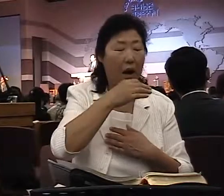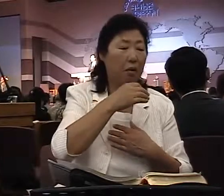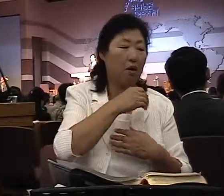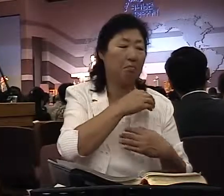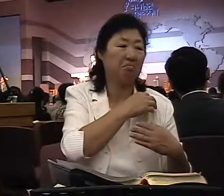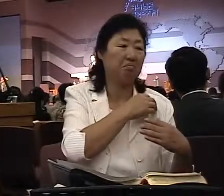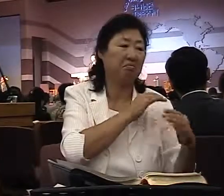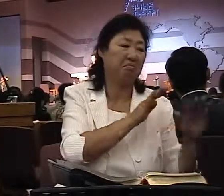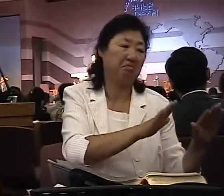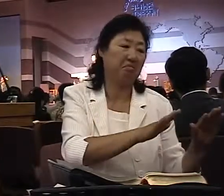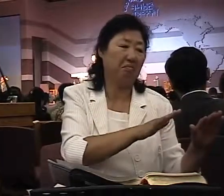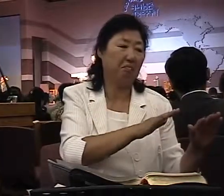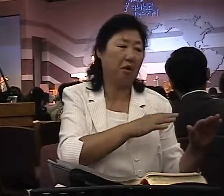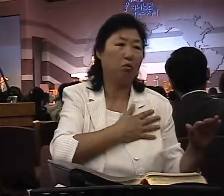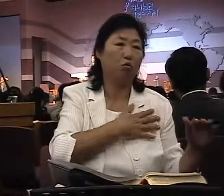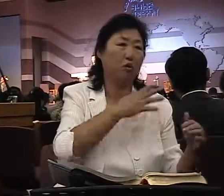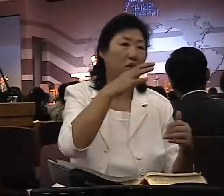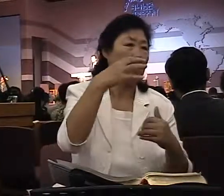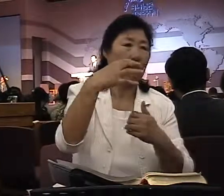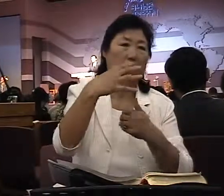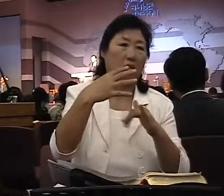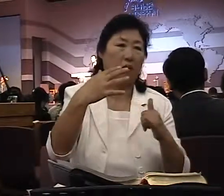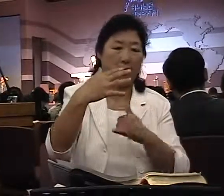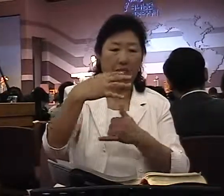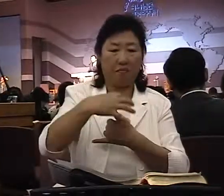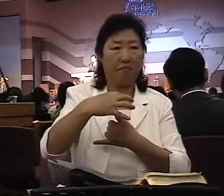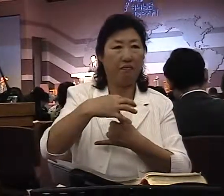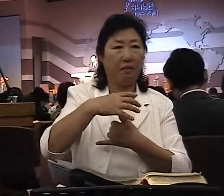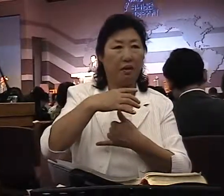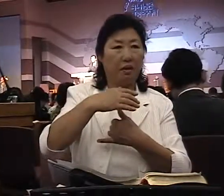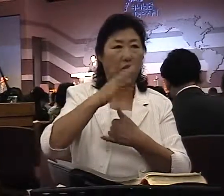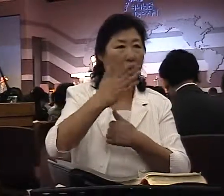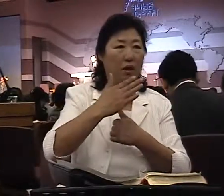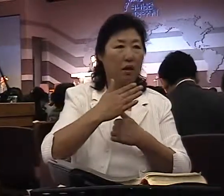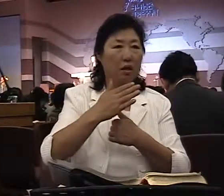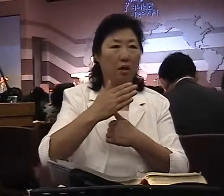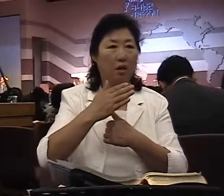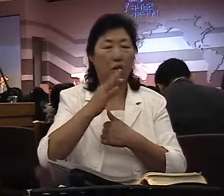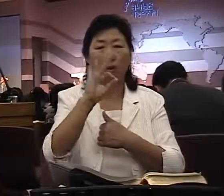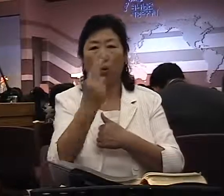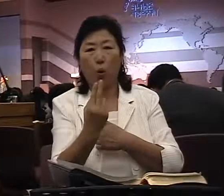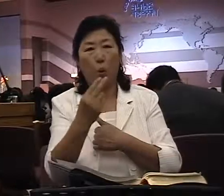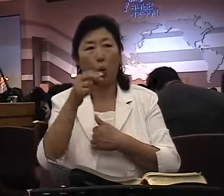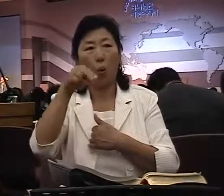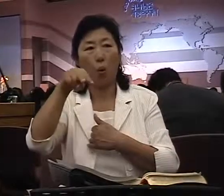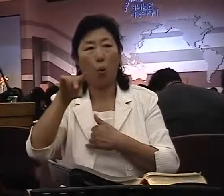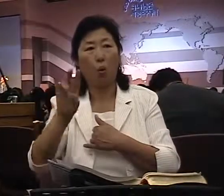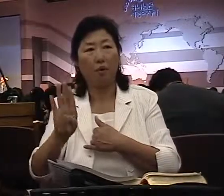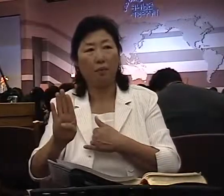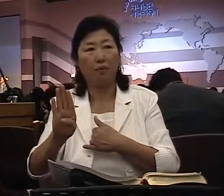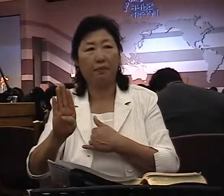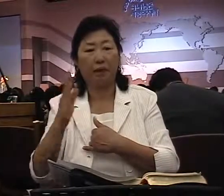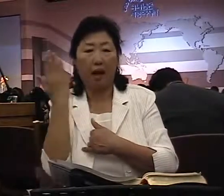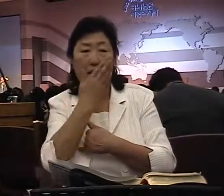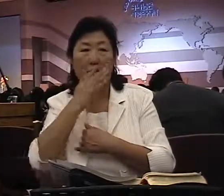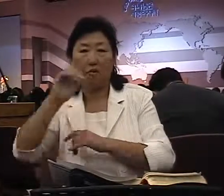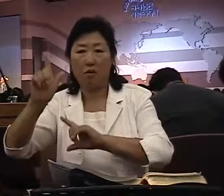그래서 우리가 창세기를 계속 보면서도 그 요셉의 그 깨끗한 모습을 보면서 우리가 기도하며 결단했지만,